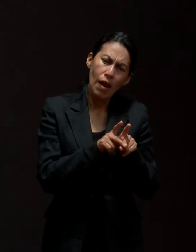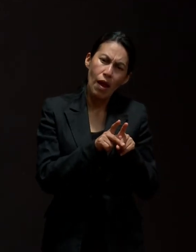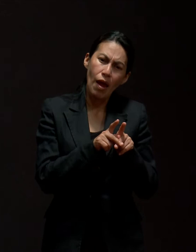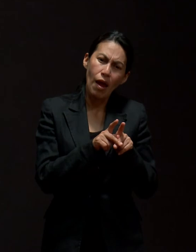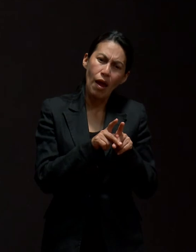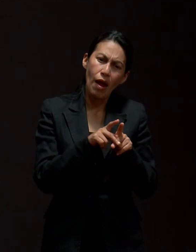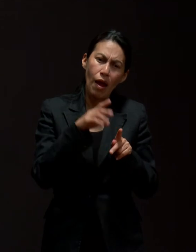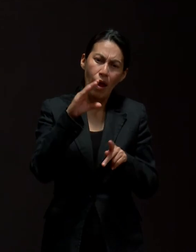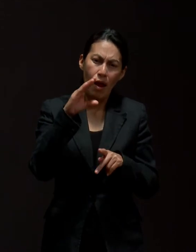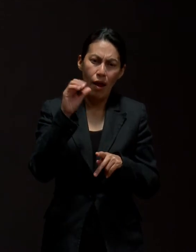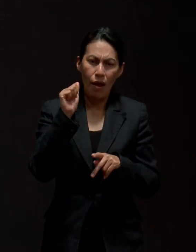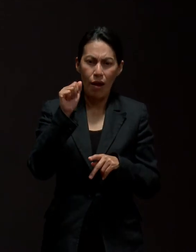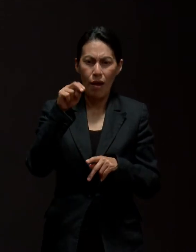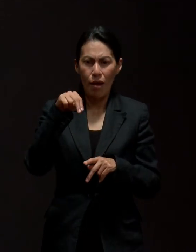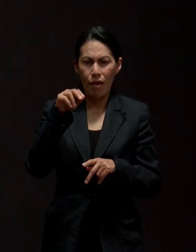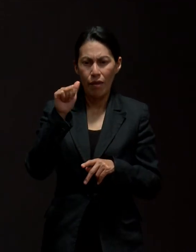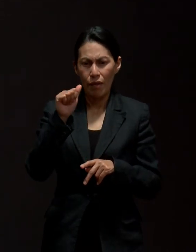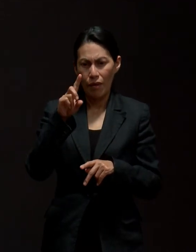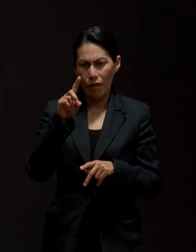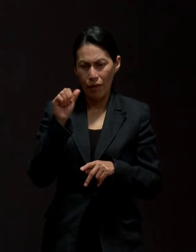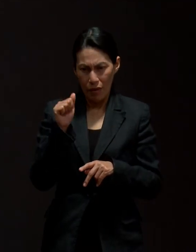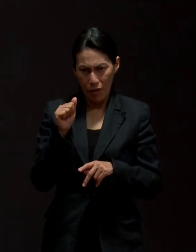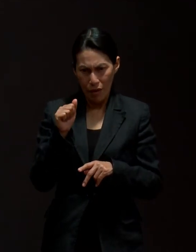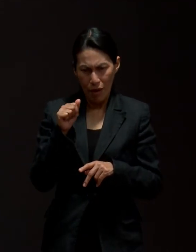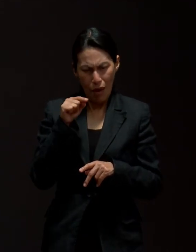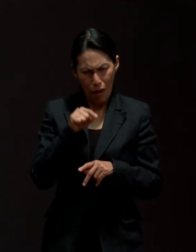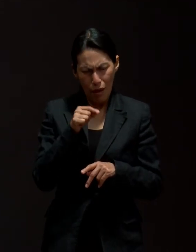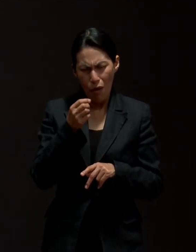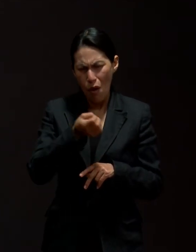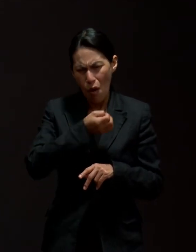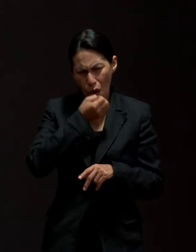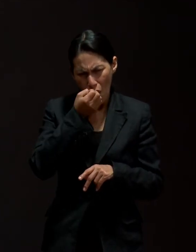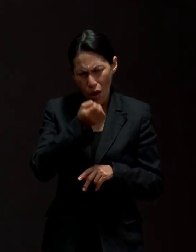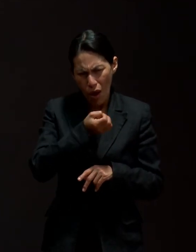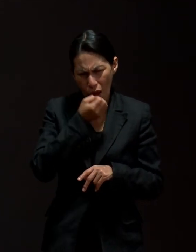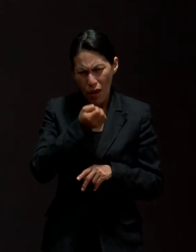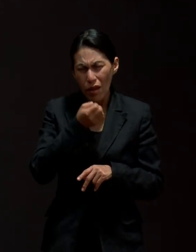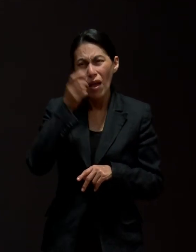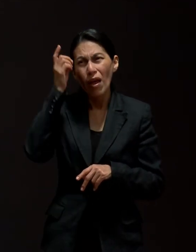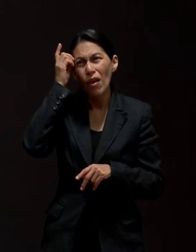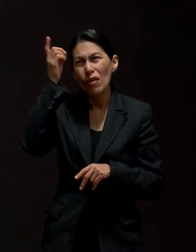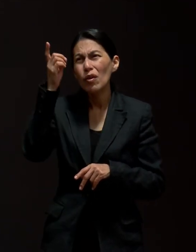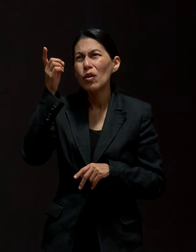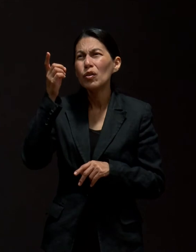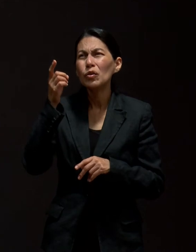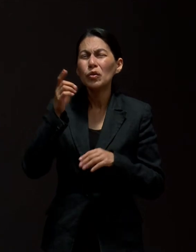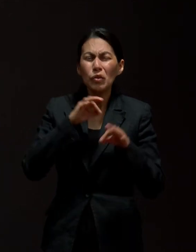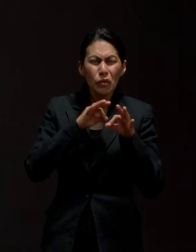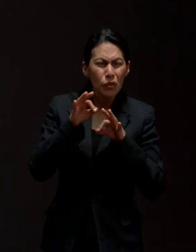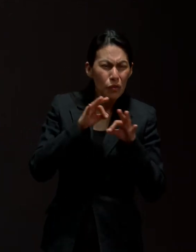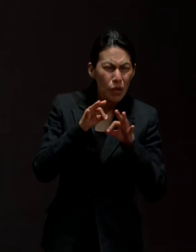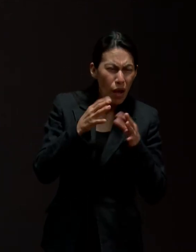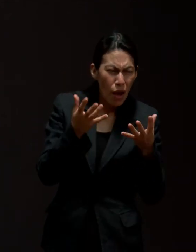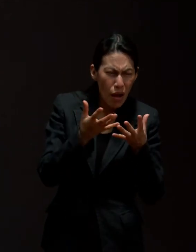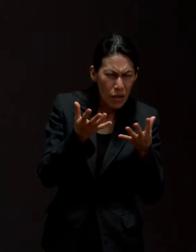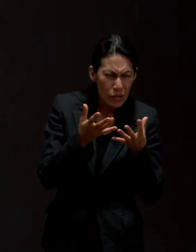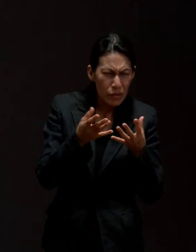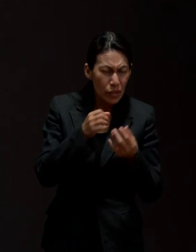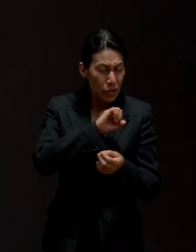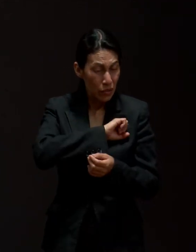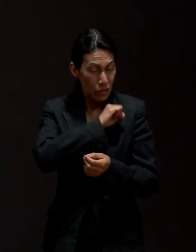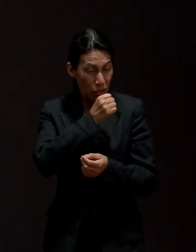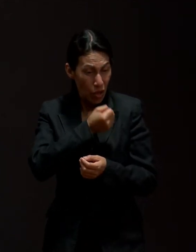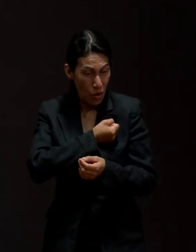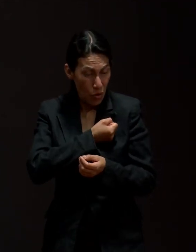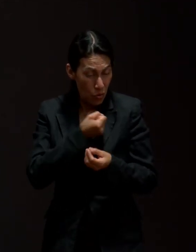desde que empezó es todos los días y están tan agradecidos como Dios ha trabajado